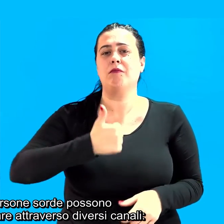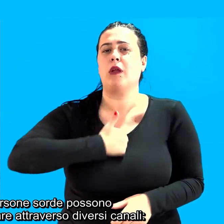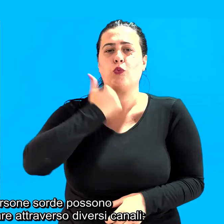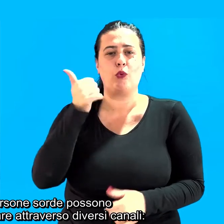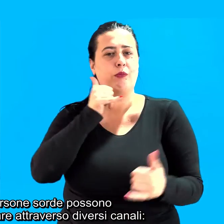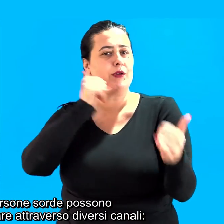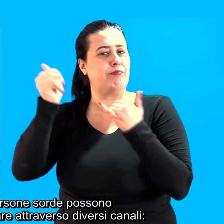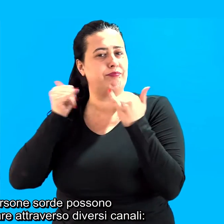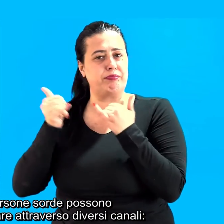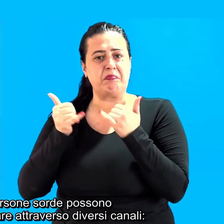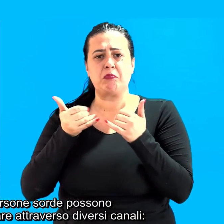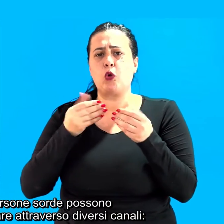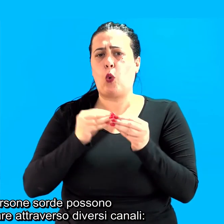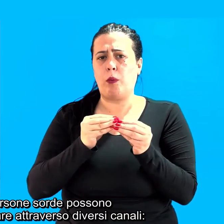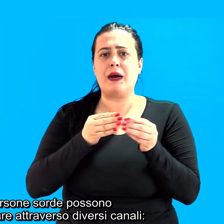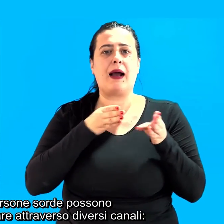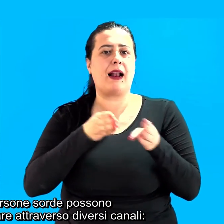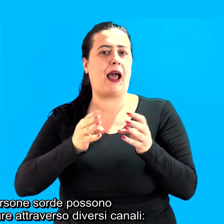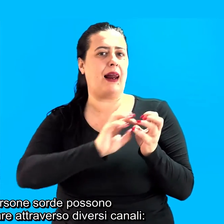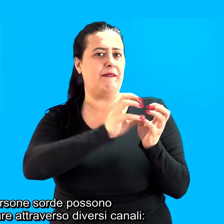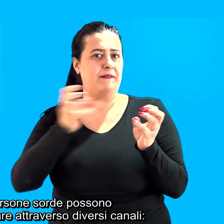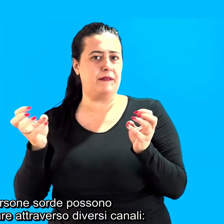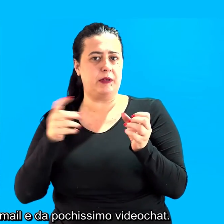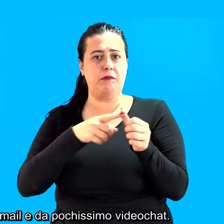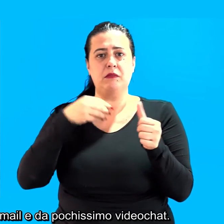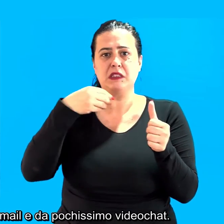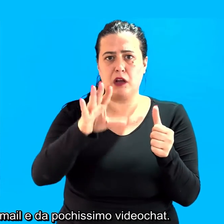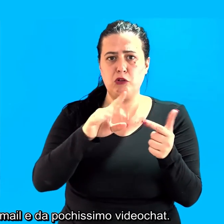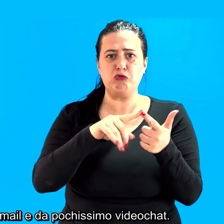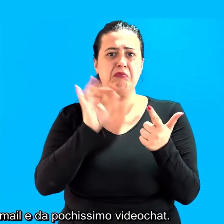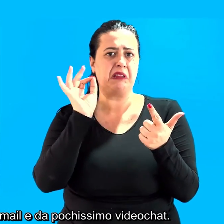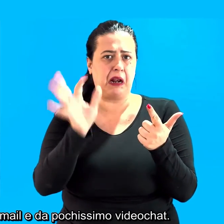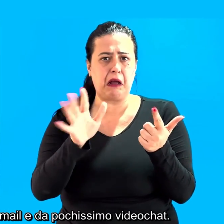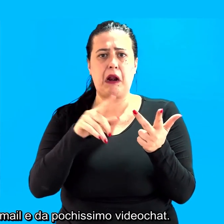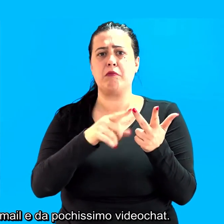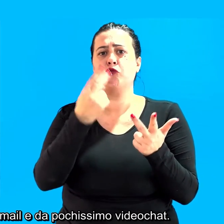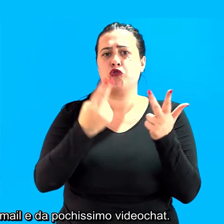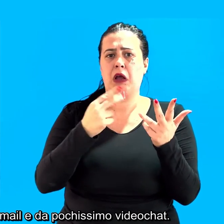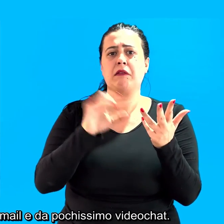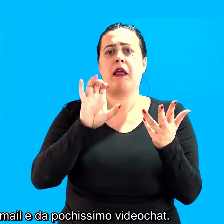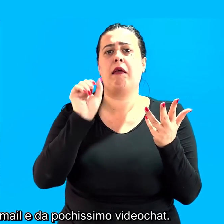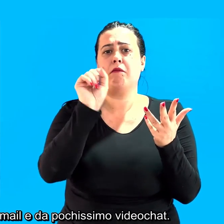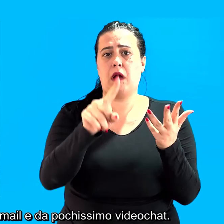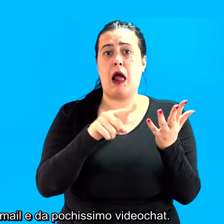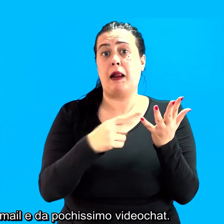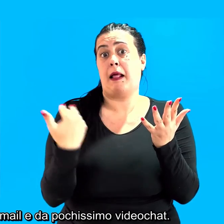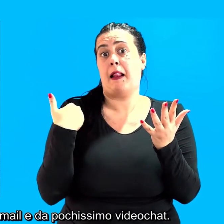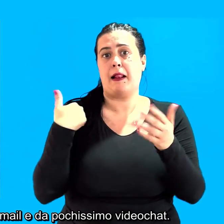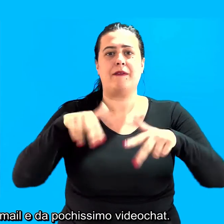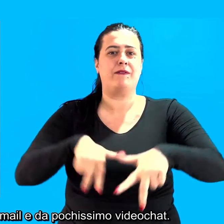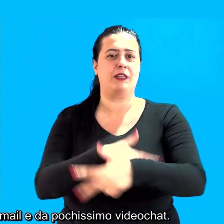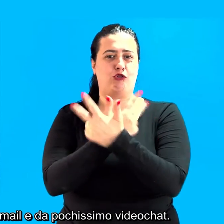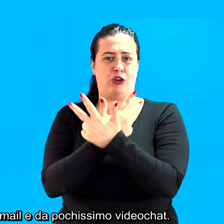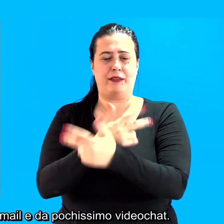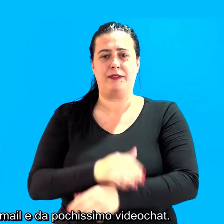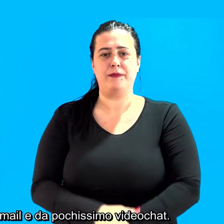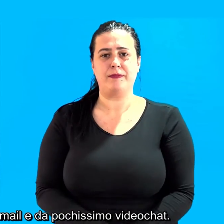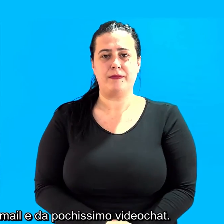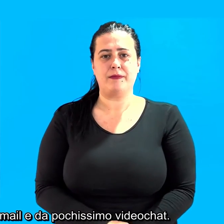le persone sorde possono autonomamente chiamare attraverso diversi canali, messaggi, telegram, chat, email e da pochissimo videochat.